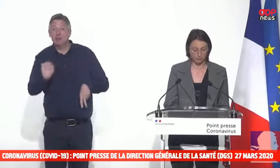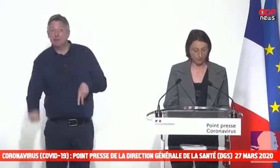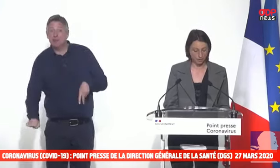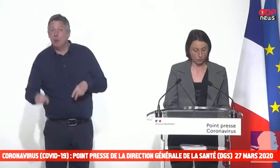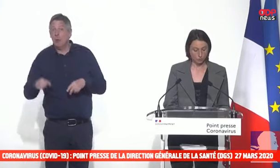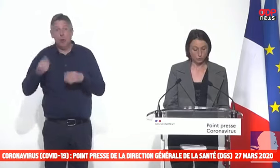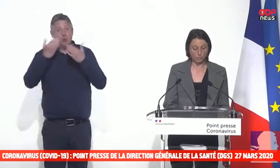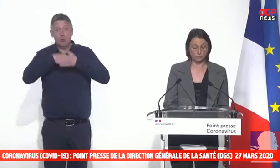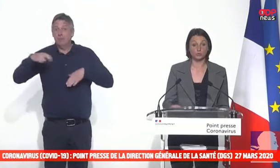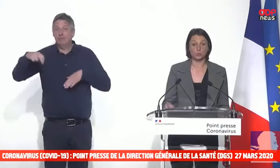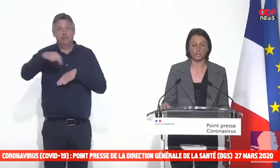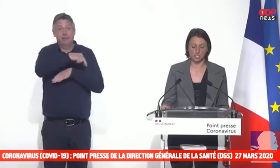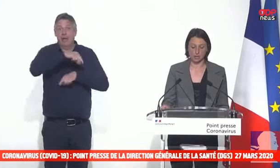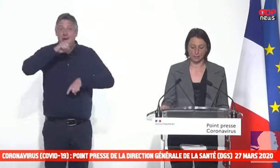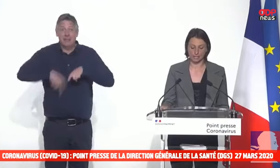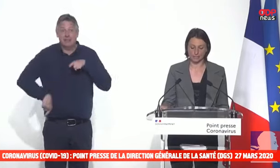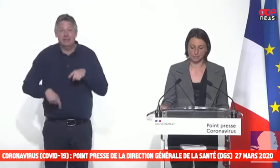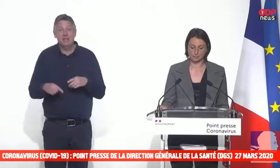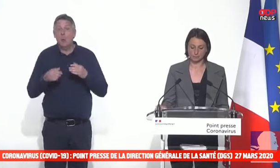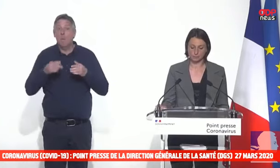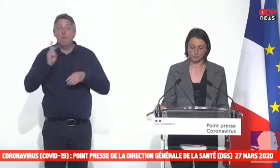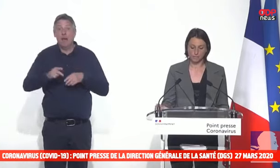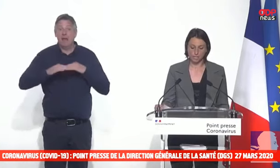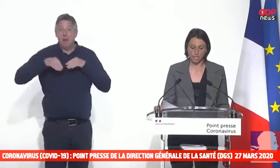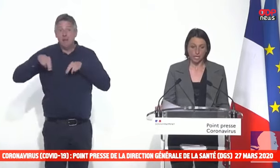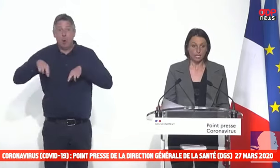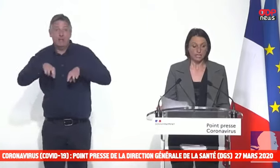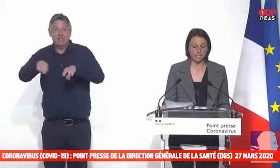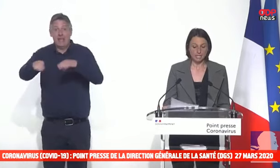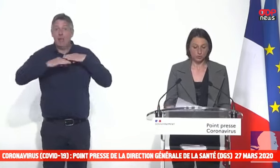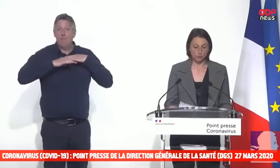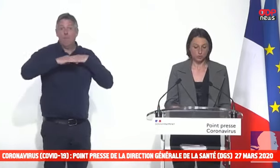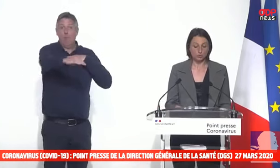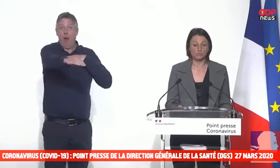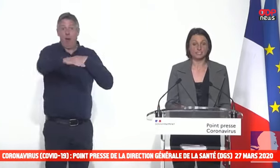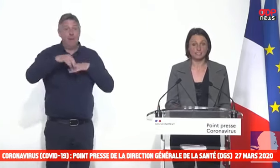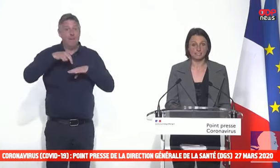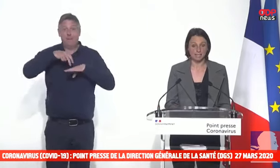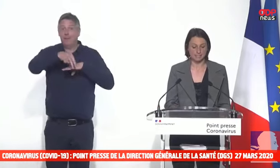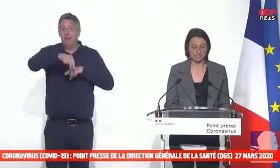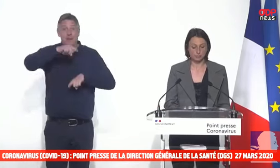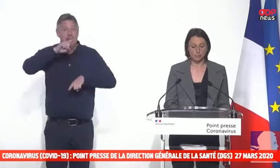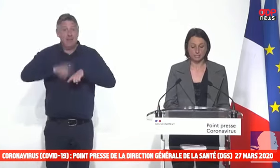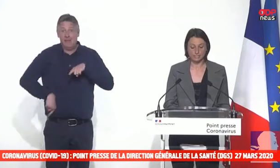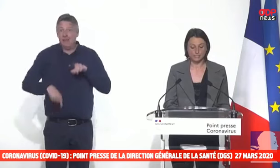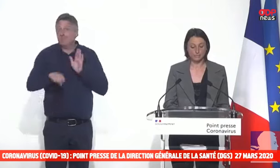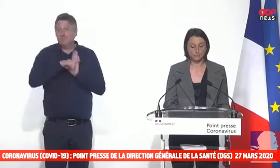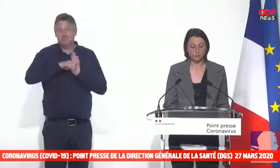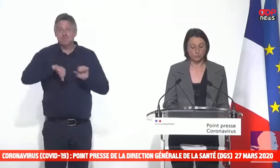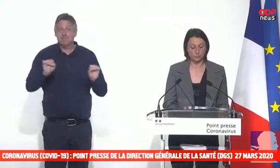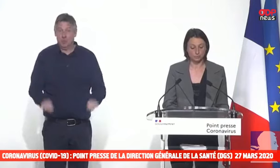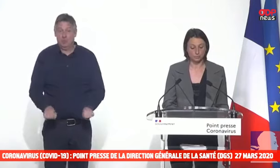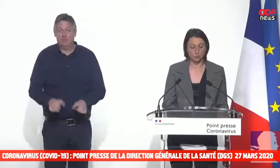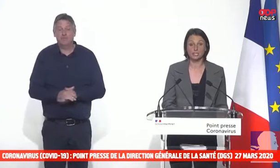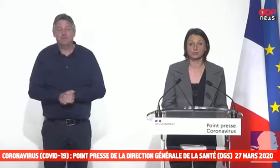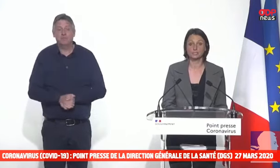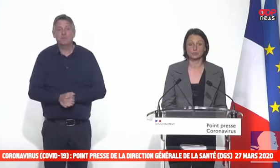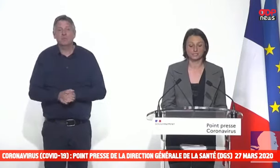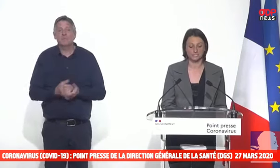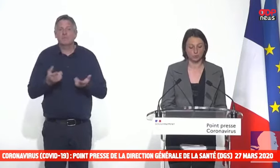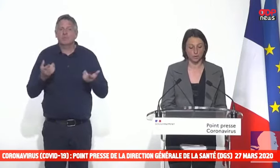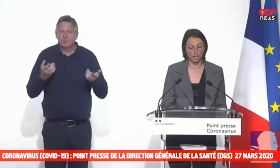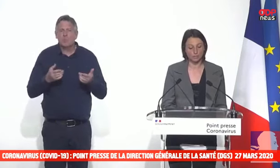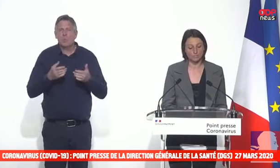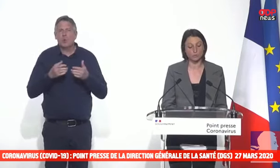là-bas, ou pour les voies sur berge à Paris. Il y a à ce jour une vingtaine d'arrêtés plus restrictifs que le confinement pris au